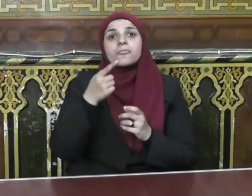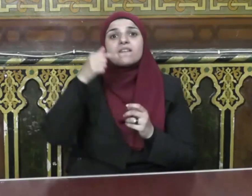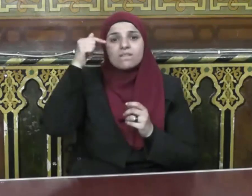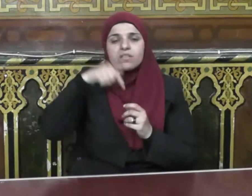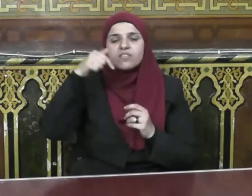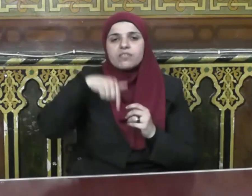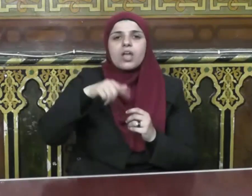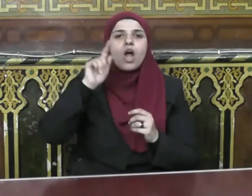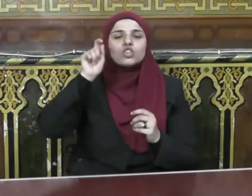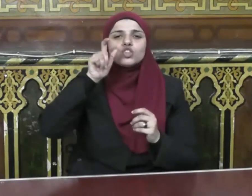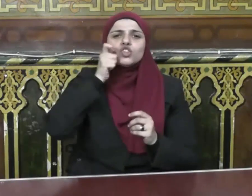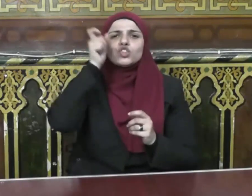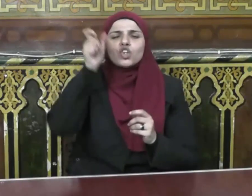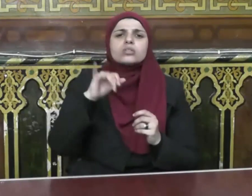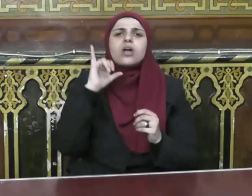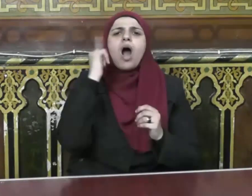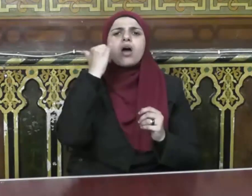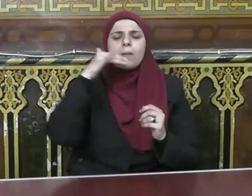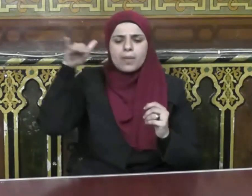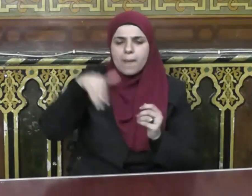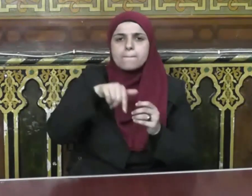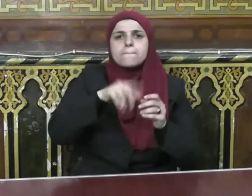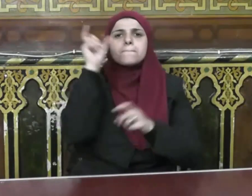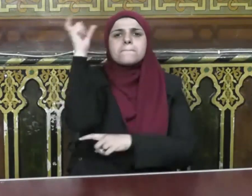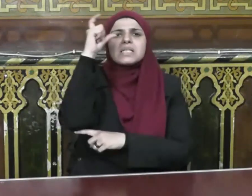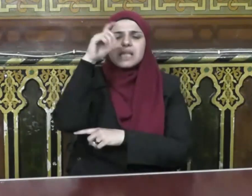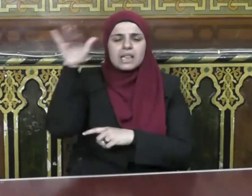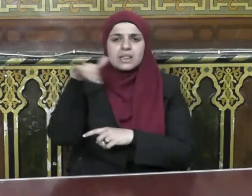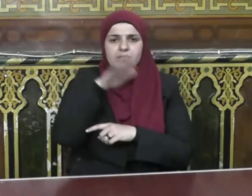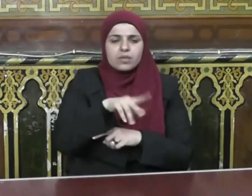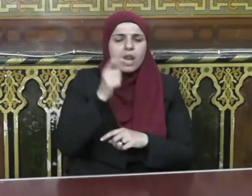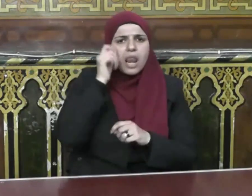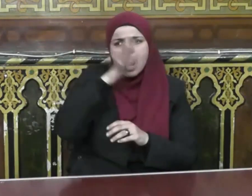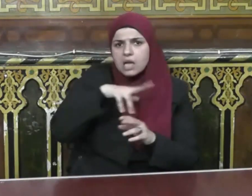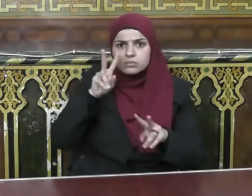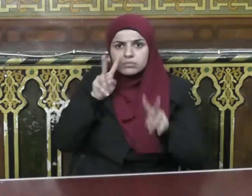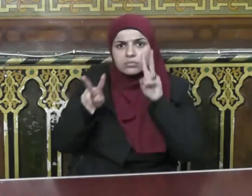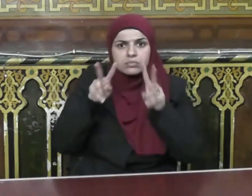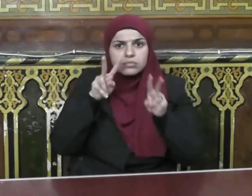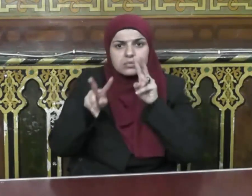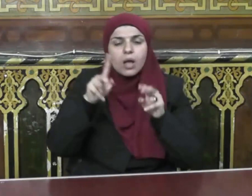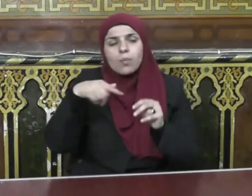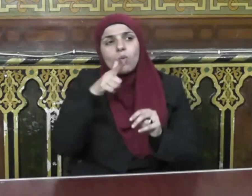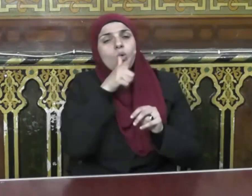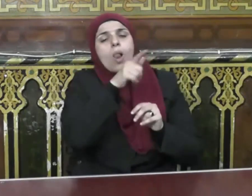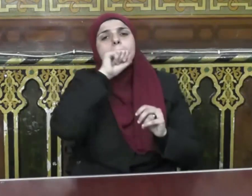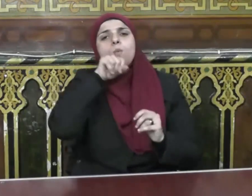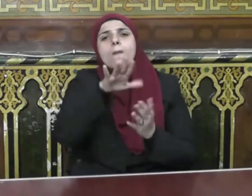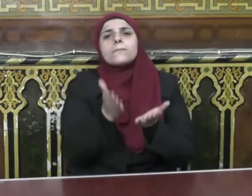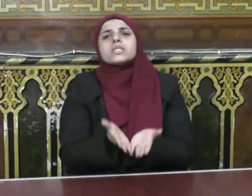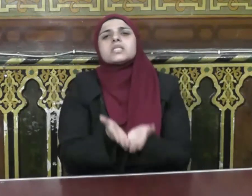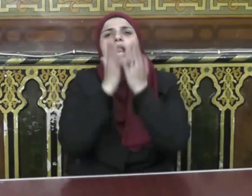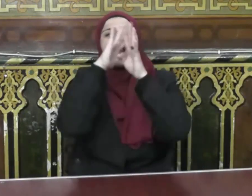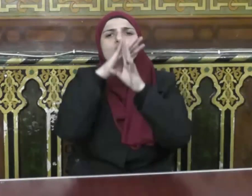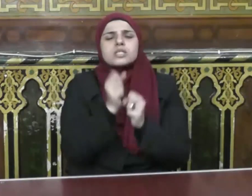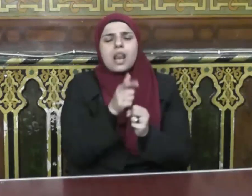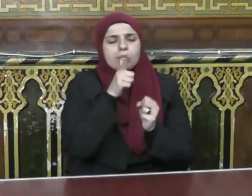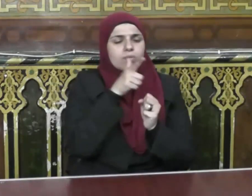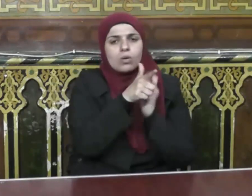أعرابي فبال في المسجد فتناوله الناس، فقال لهم النبي صلى الله عليه وسلم: